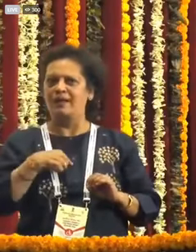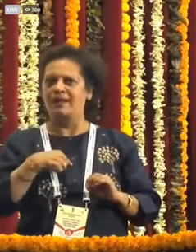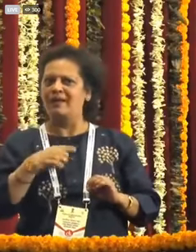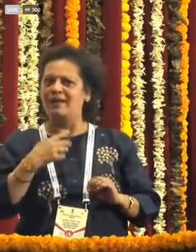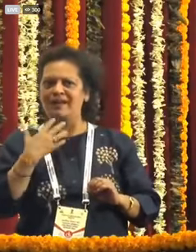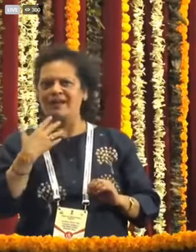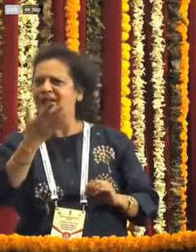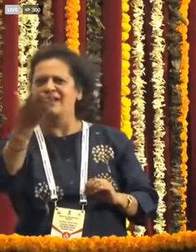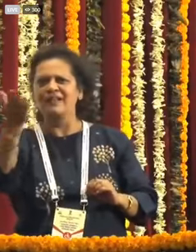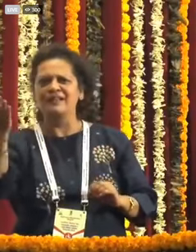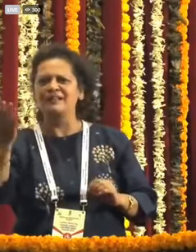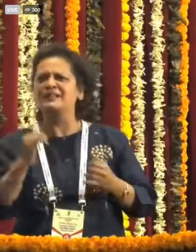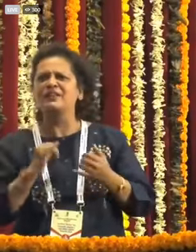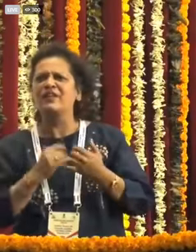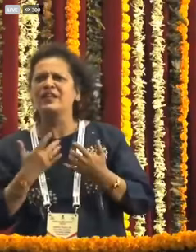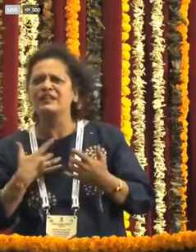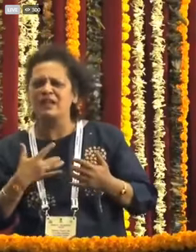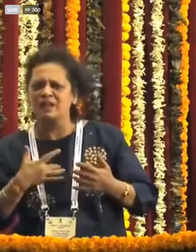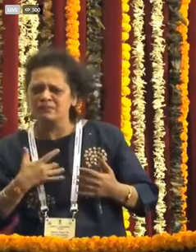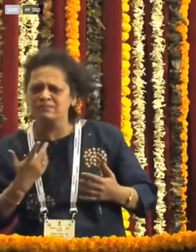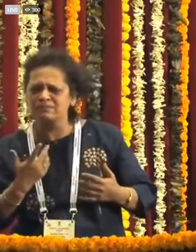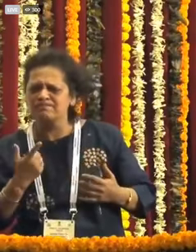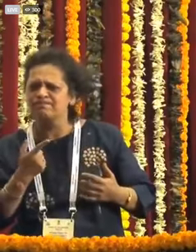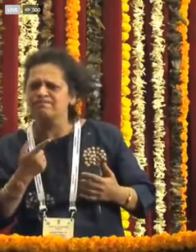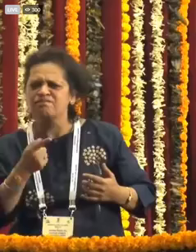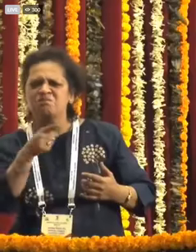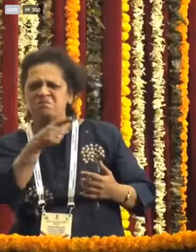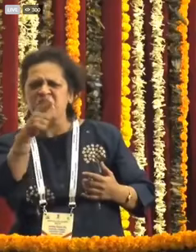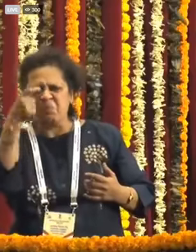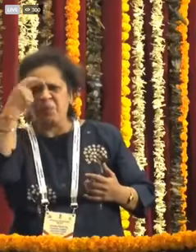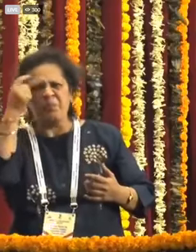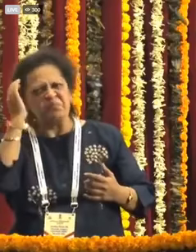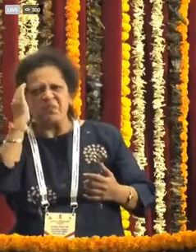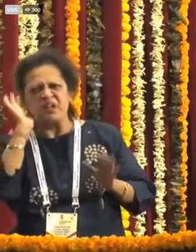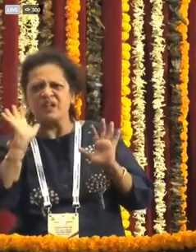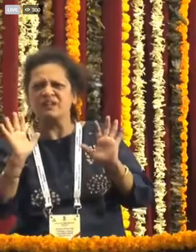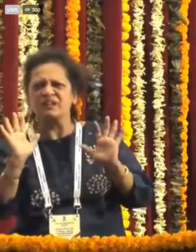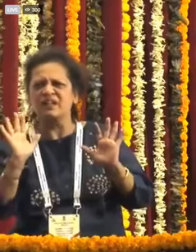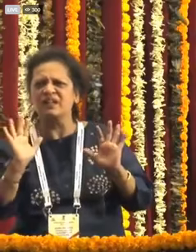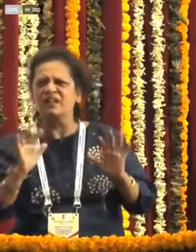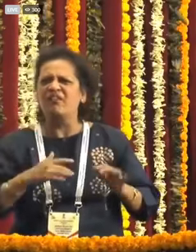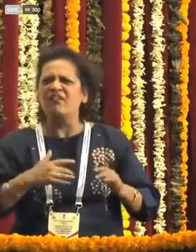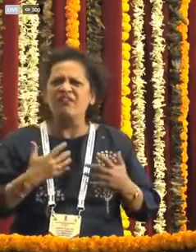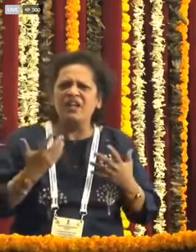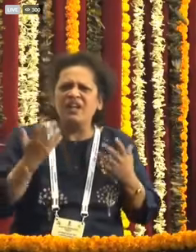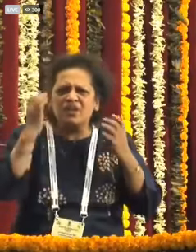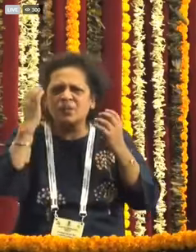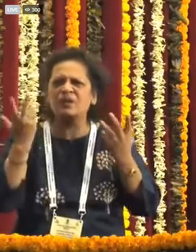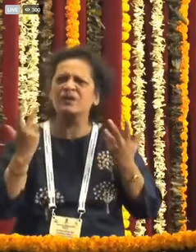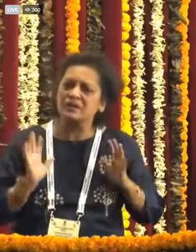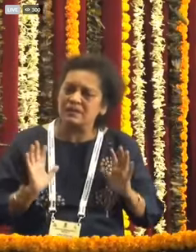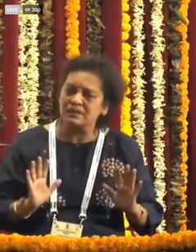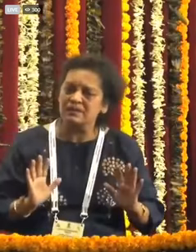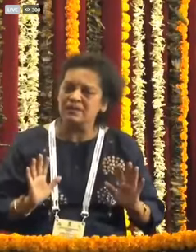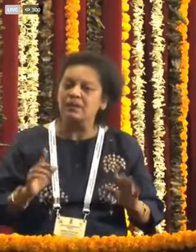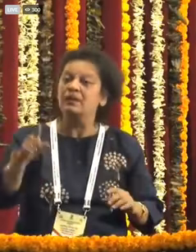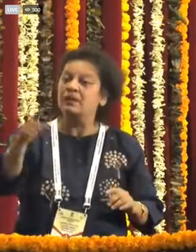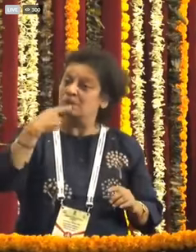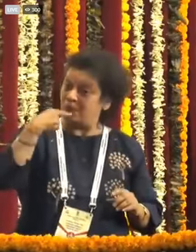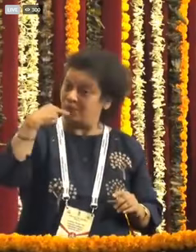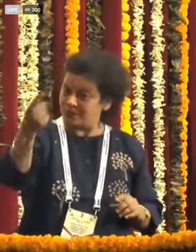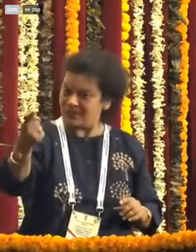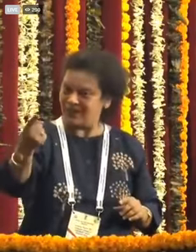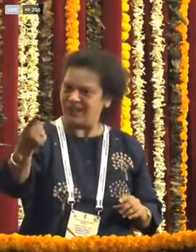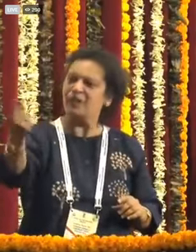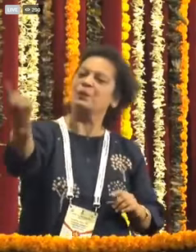सरकार संवेदनशील आहे, आम्हाला वेदना कळतात, लोकांच्या भावना कळतात। आणि म्हणूनच